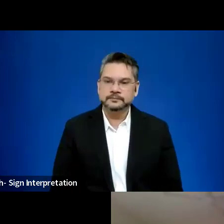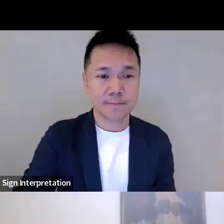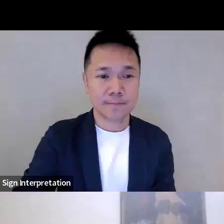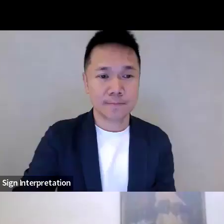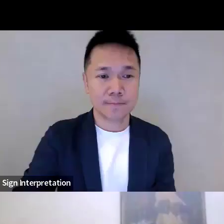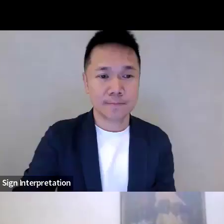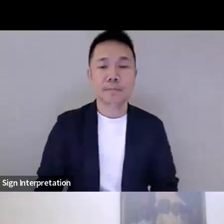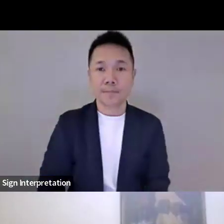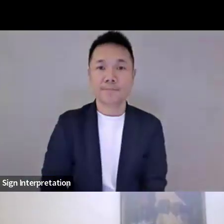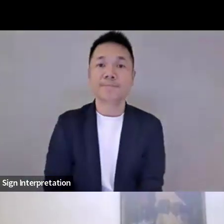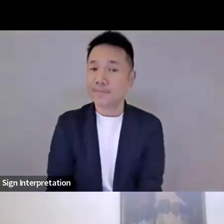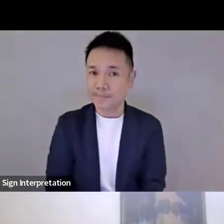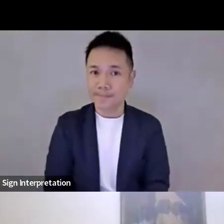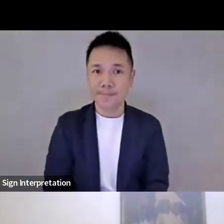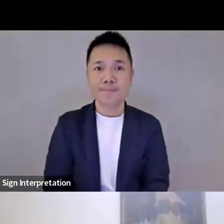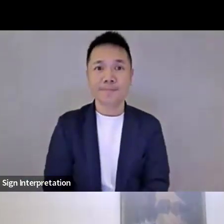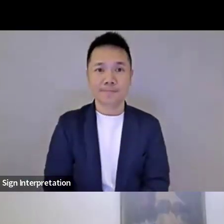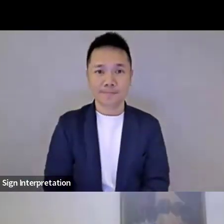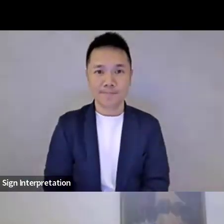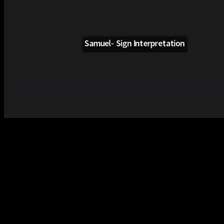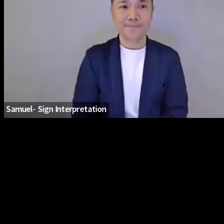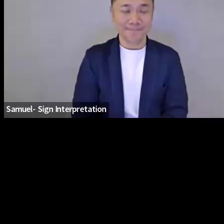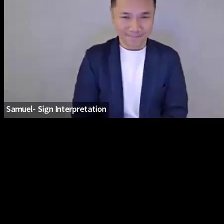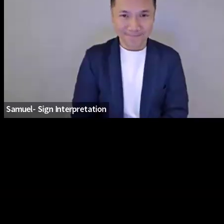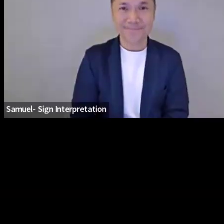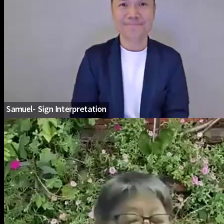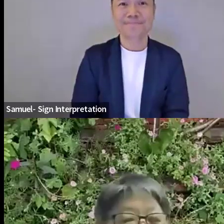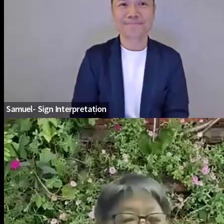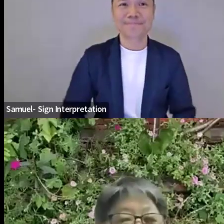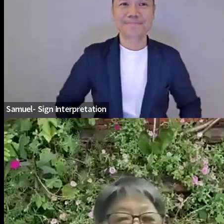好，现在讲台交给你。